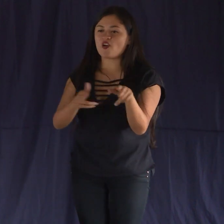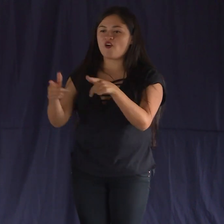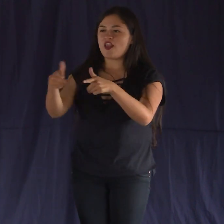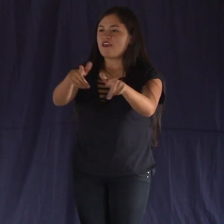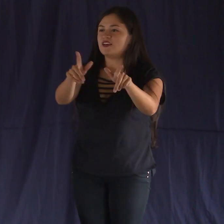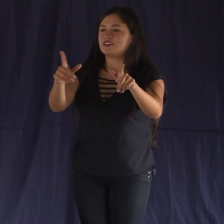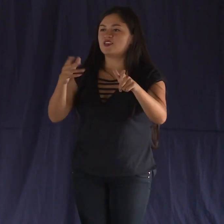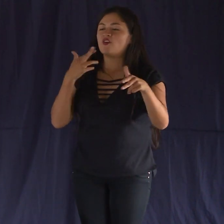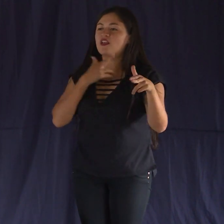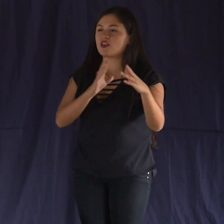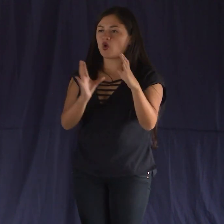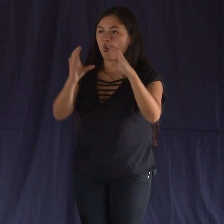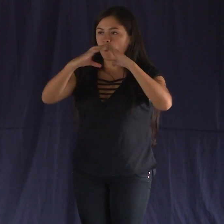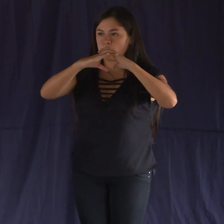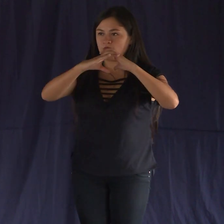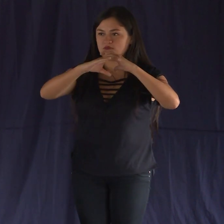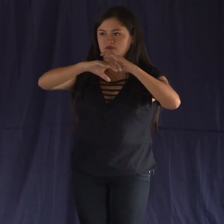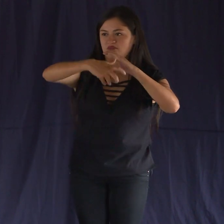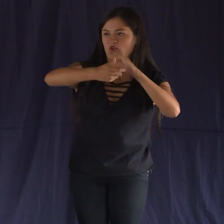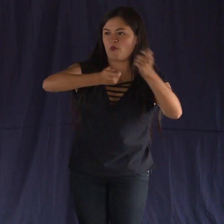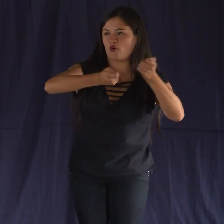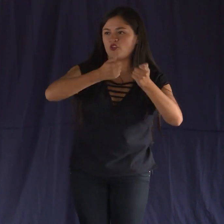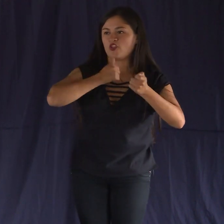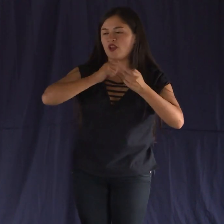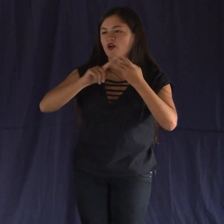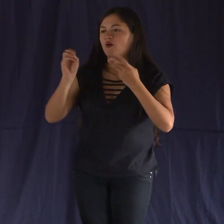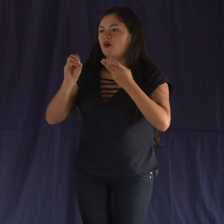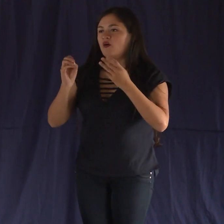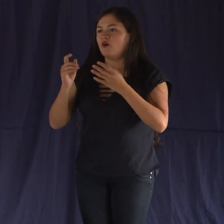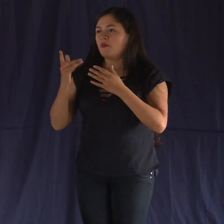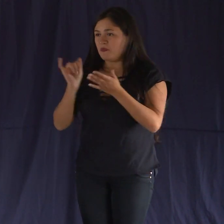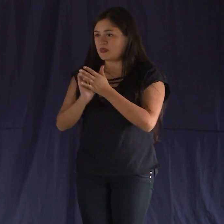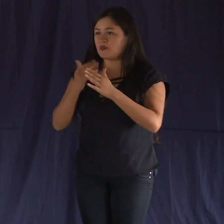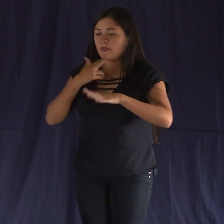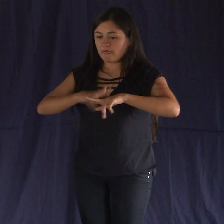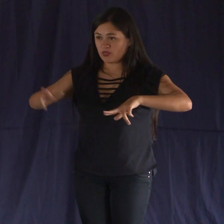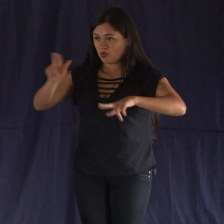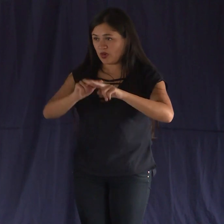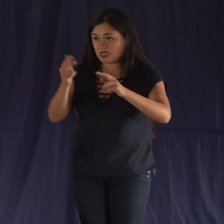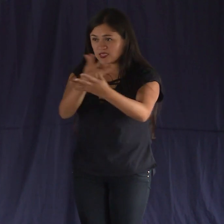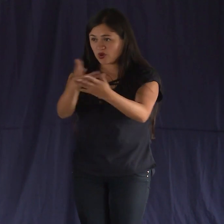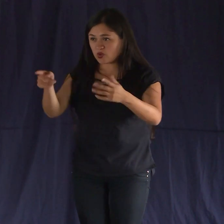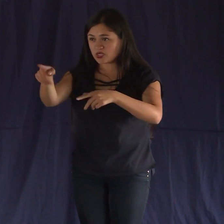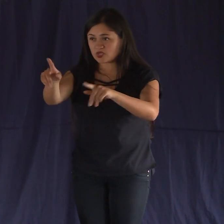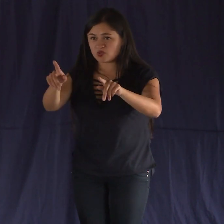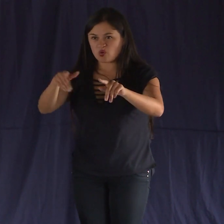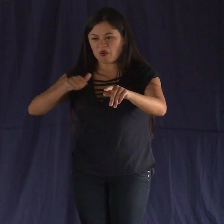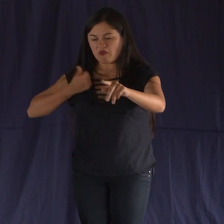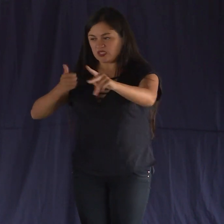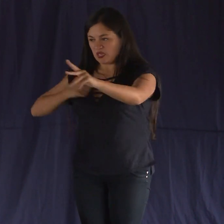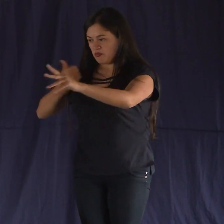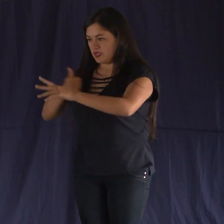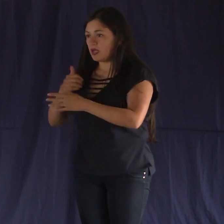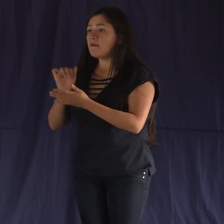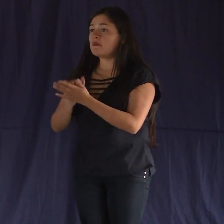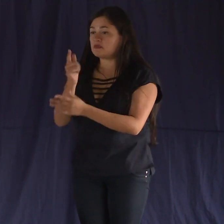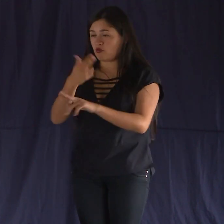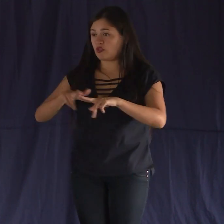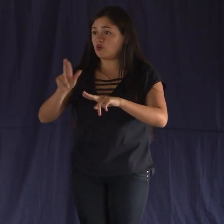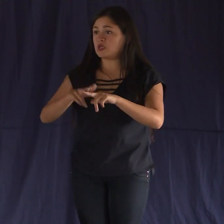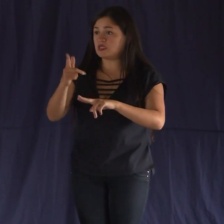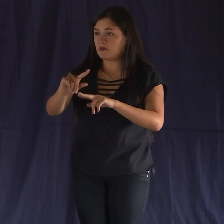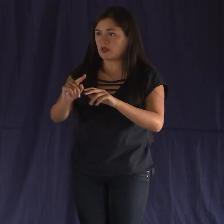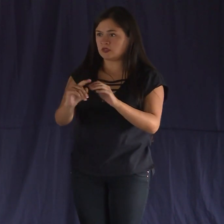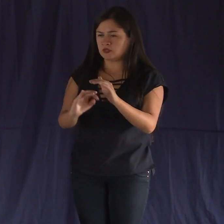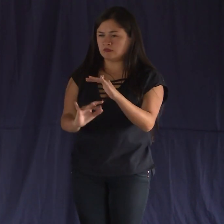entonces cuando se coge las cosas de la naturaleza por las vías que no son, la naturaleza también